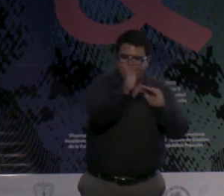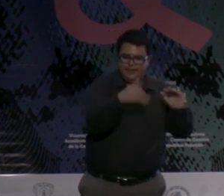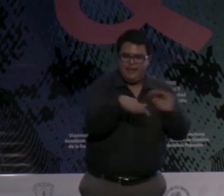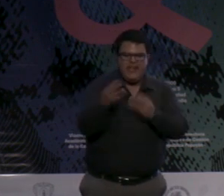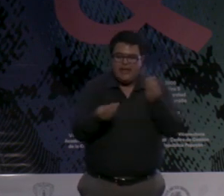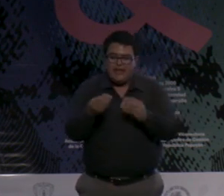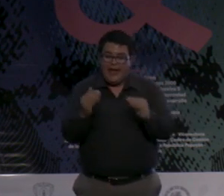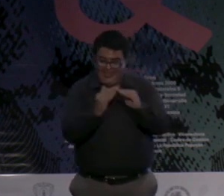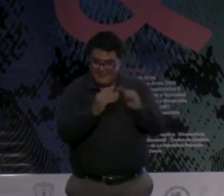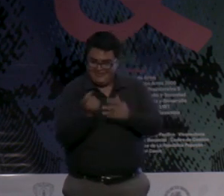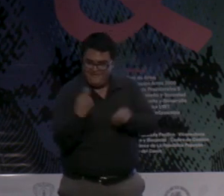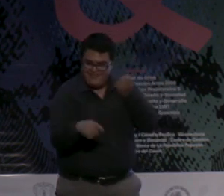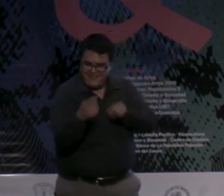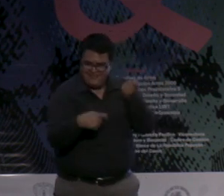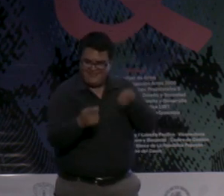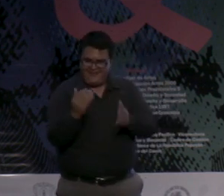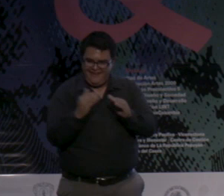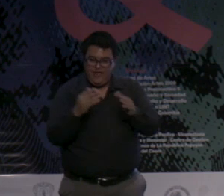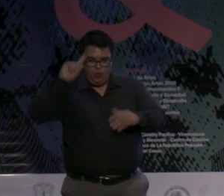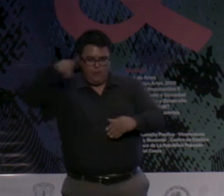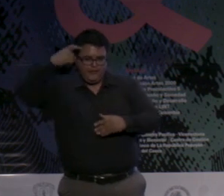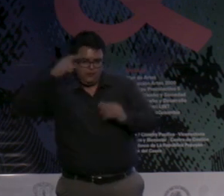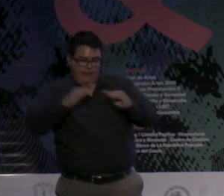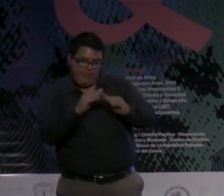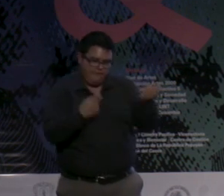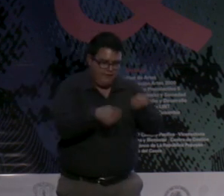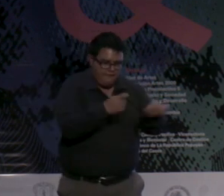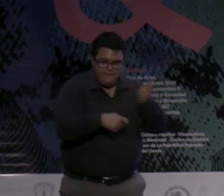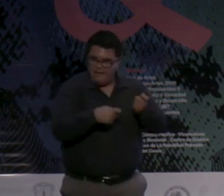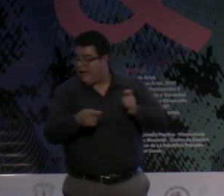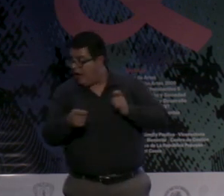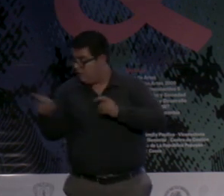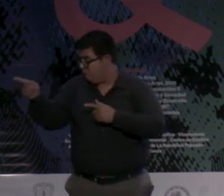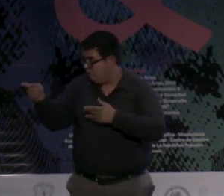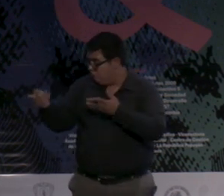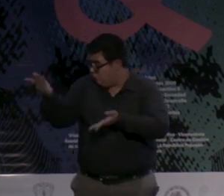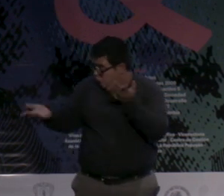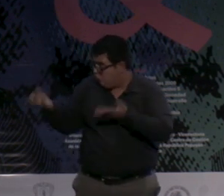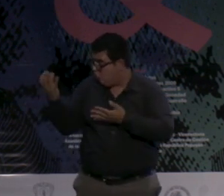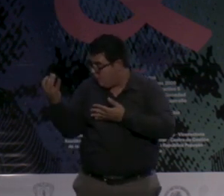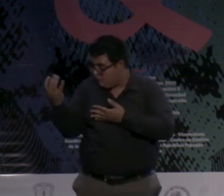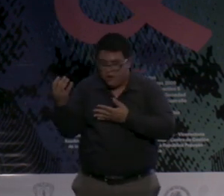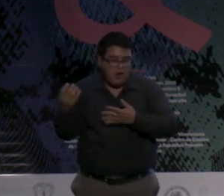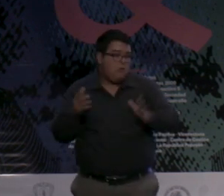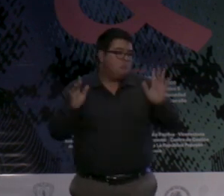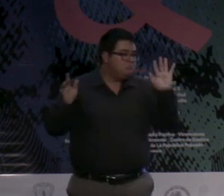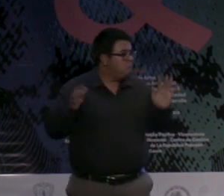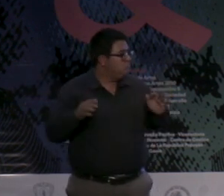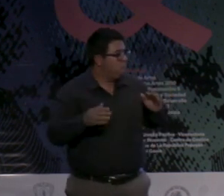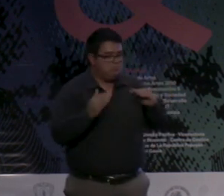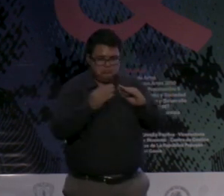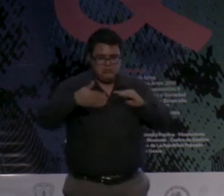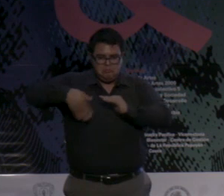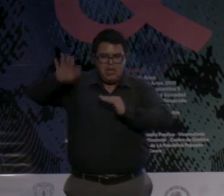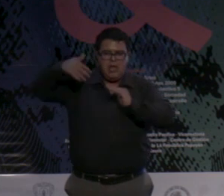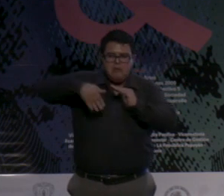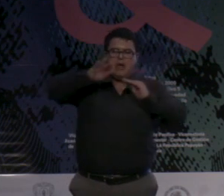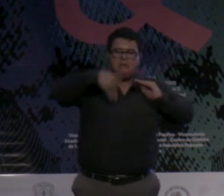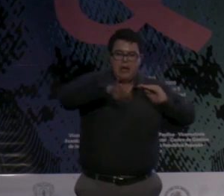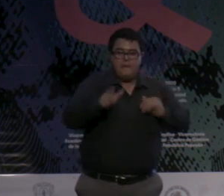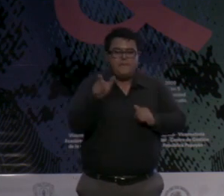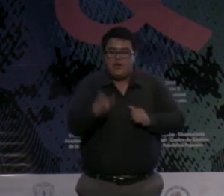que es el proyecto Ministerios en el centro de Bogotá, el gobierno ha tenido que sacar a habitantes por procesos de